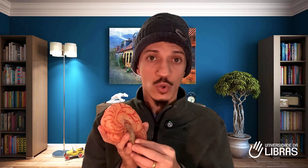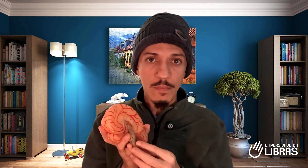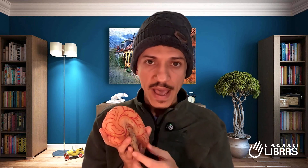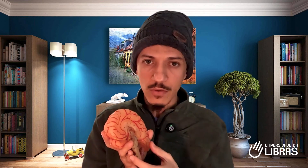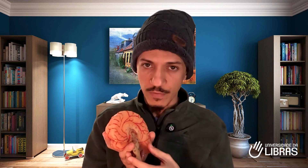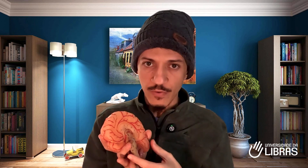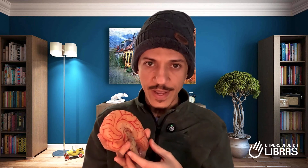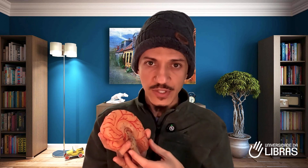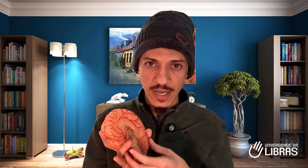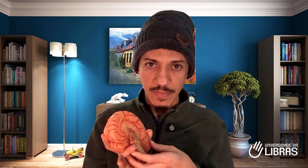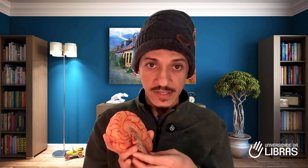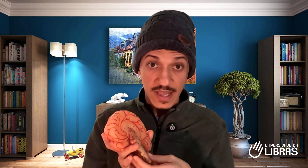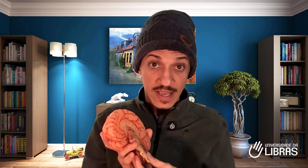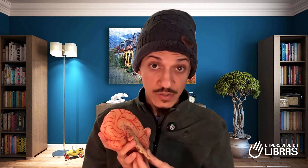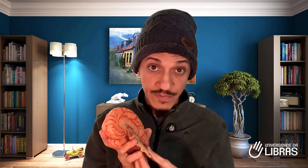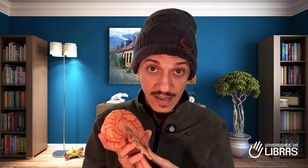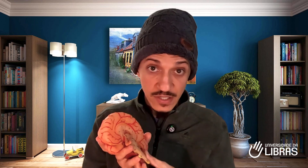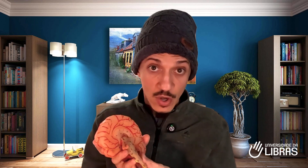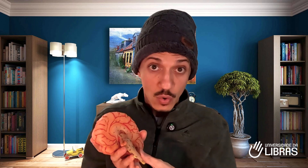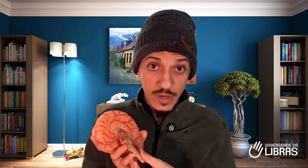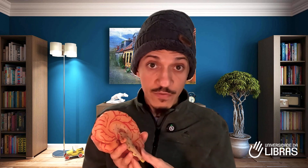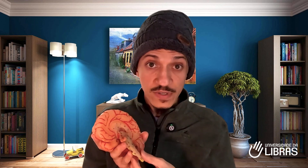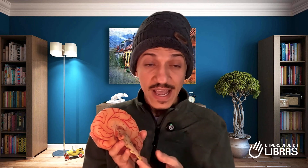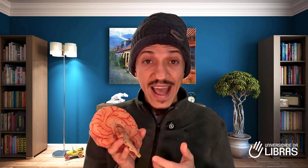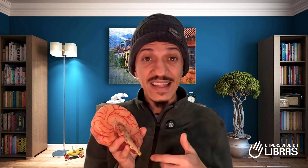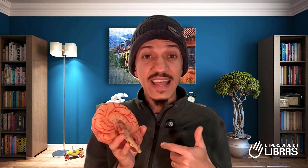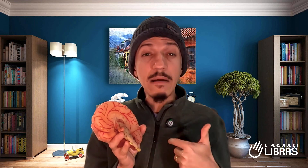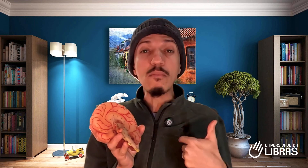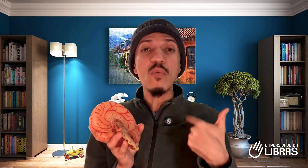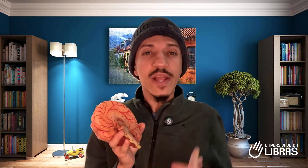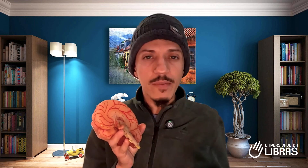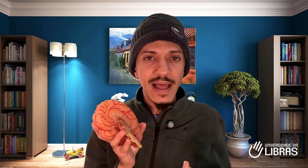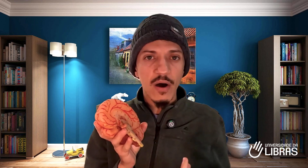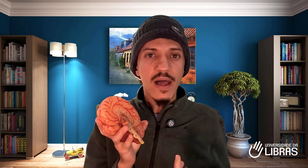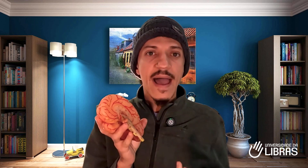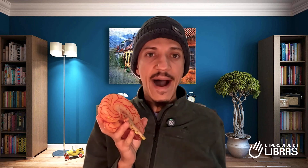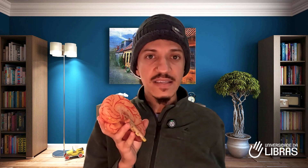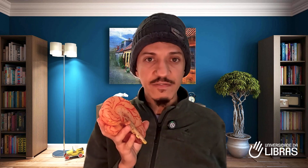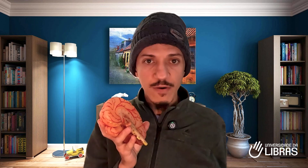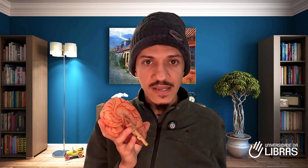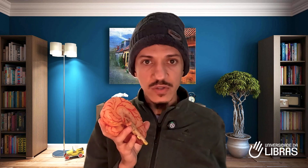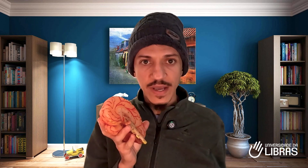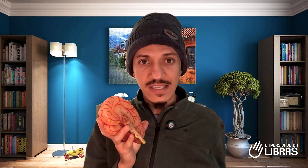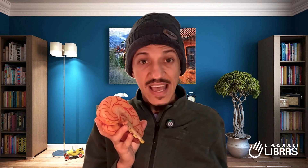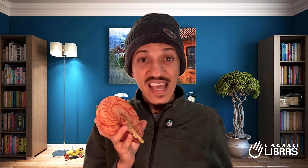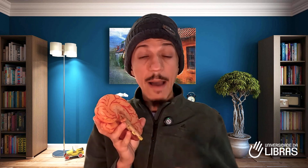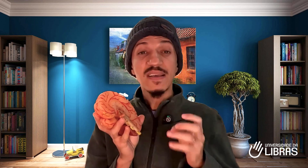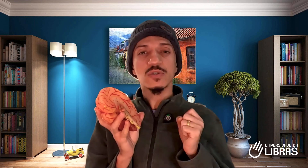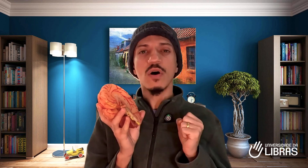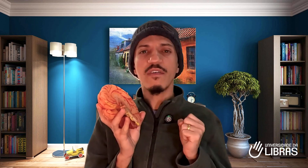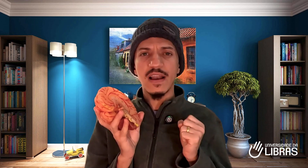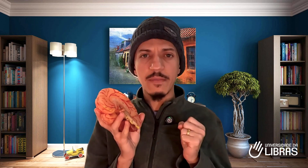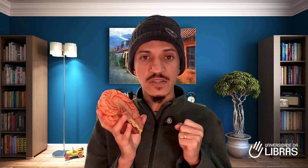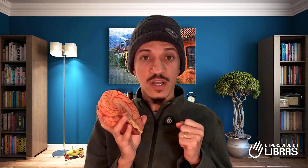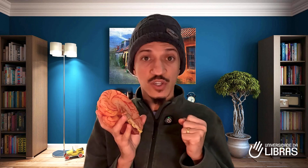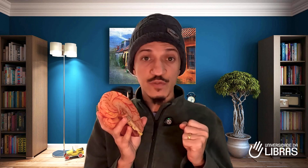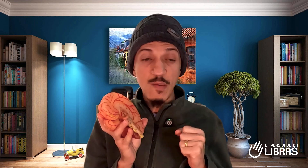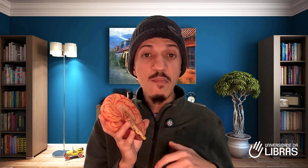método Fluente em Libras. Isso faz com que você retenha muito melhor as informações e absorva a Libras de forma